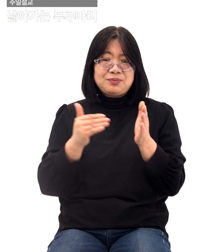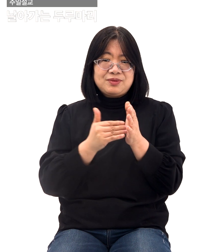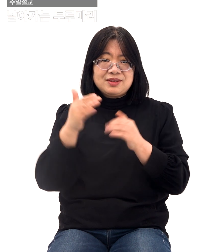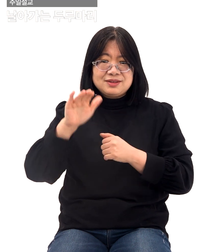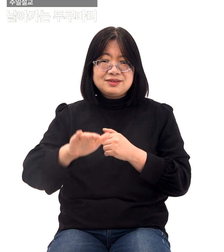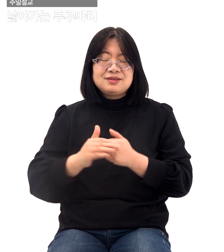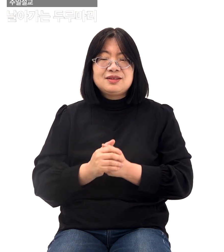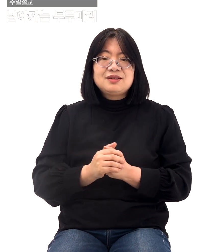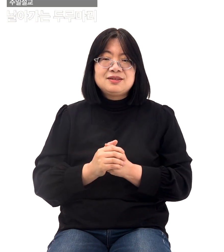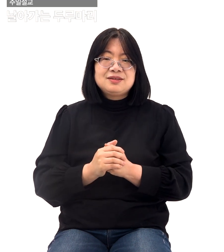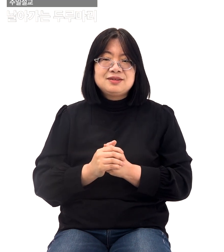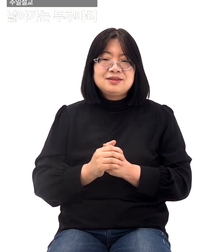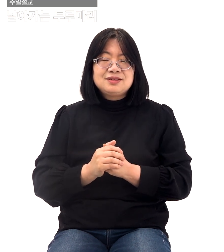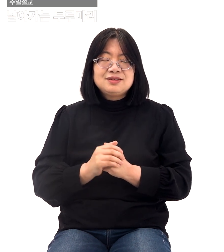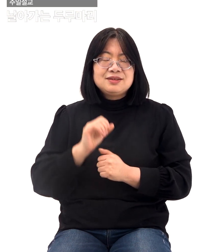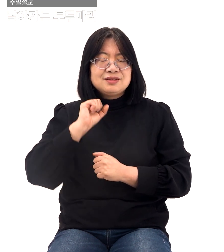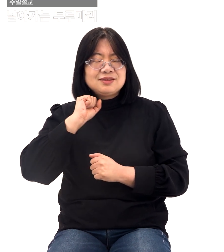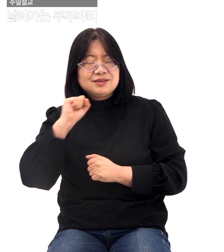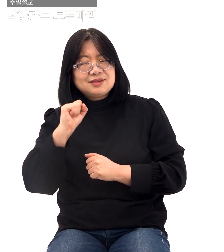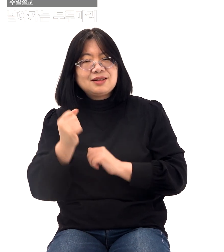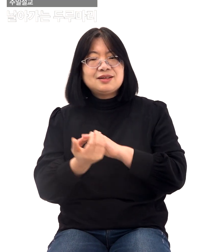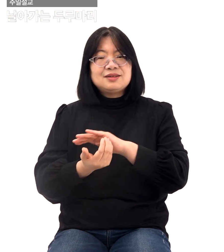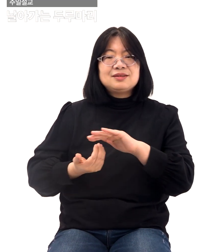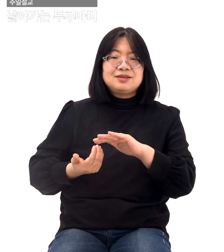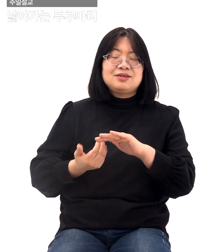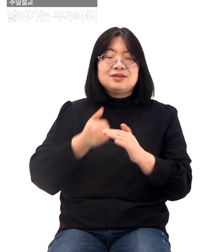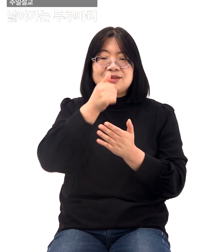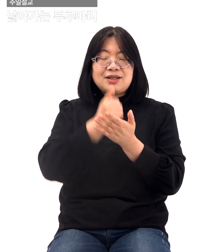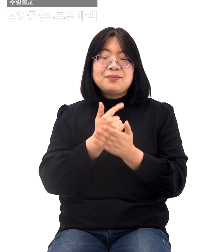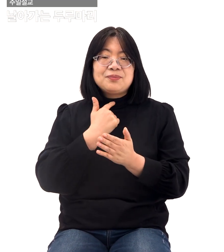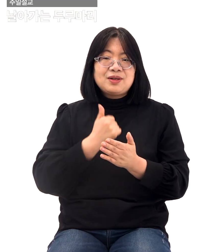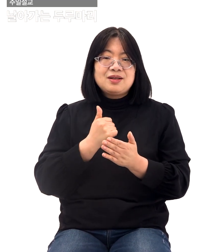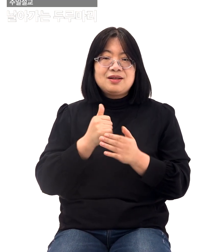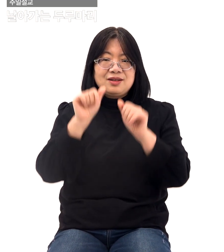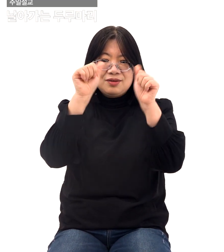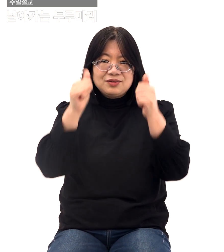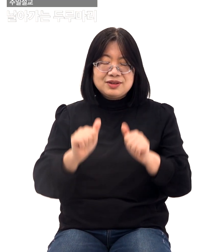겪었으면서도 끌려가기 전 죄를 짓고 우상